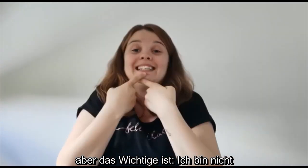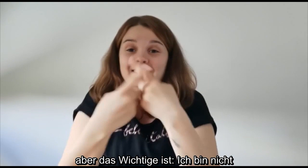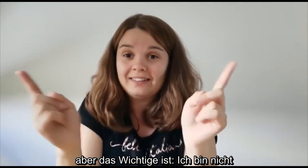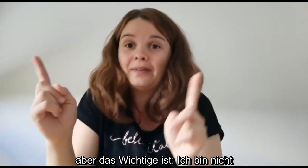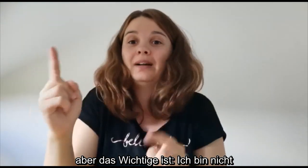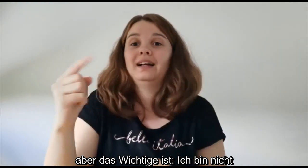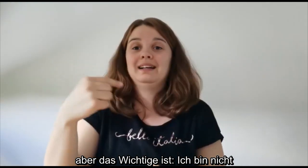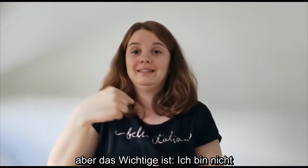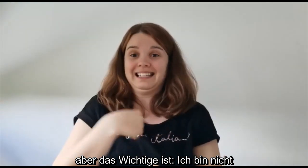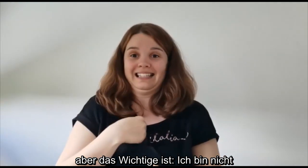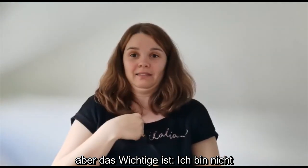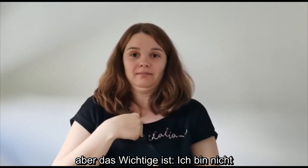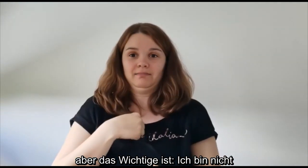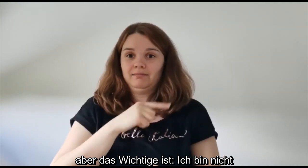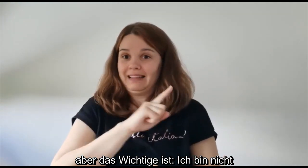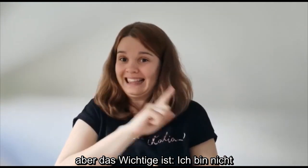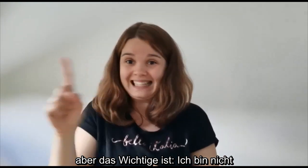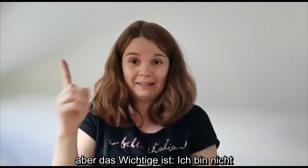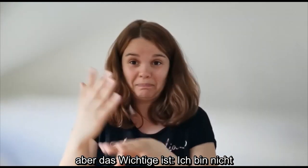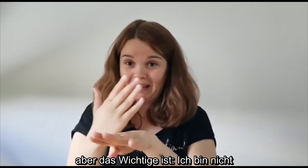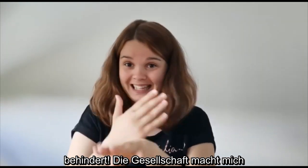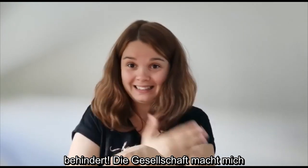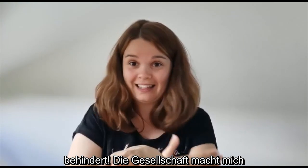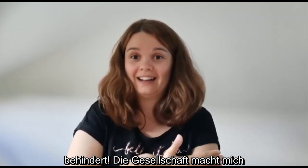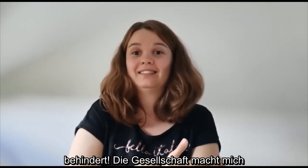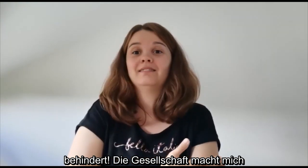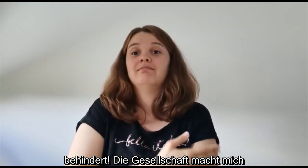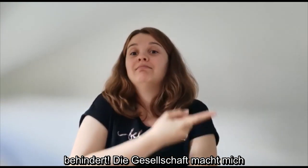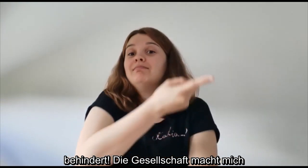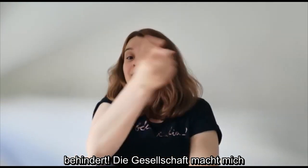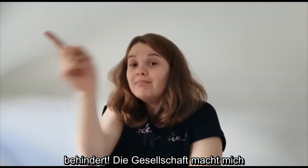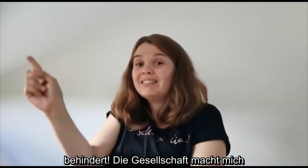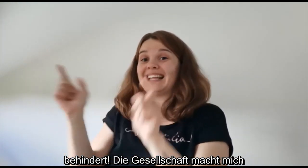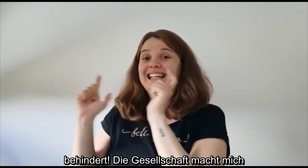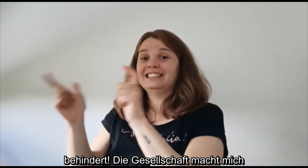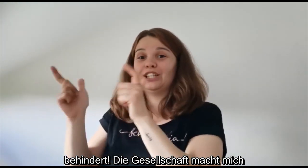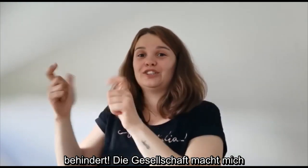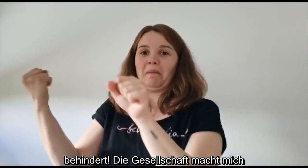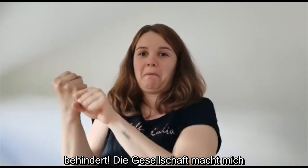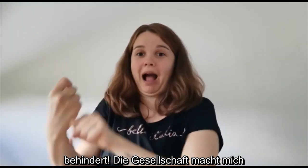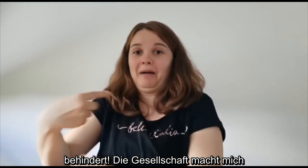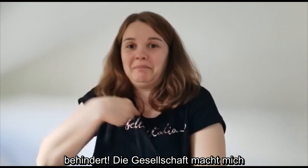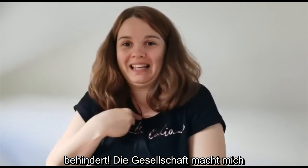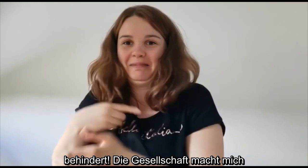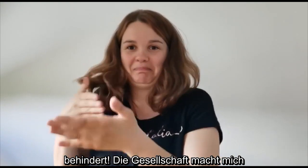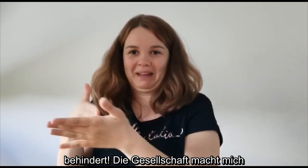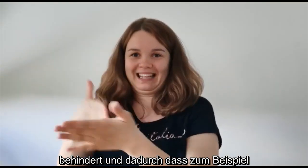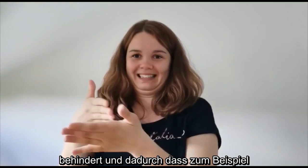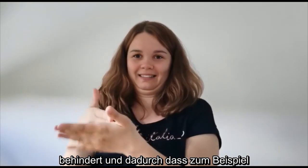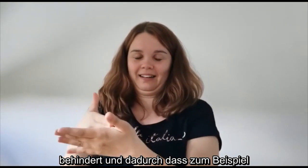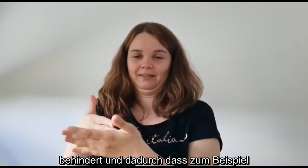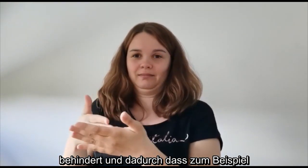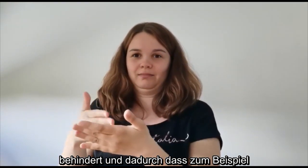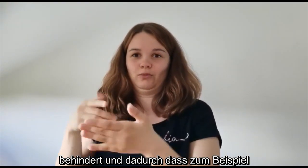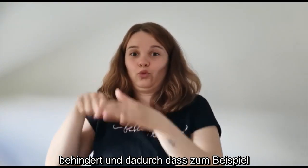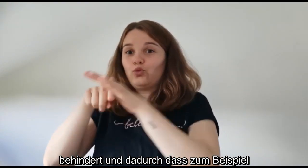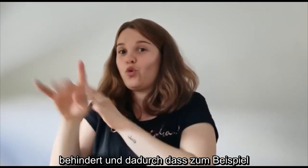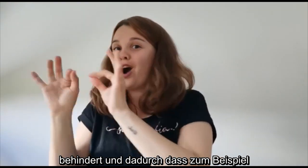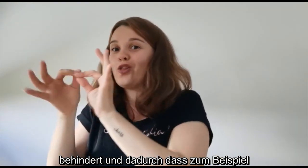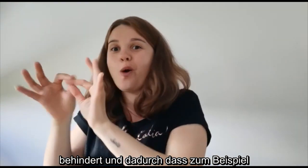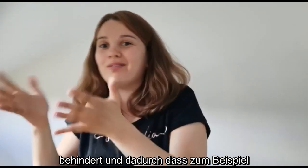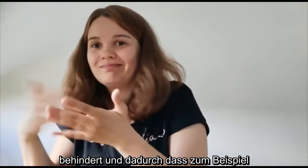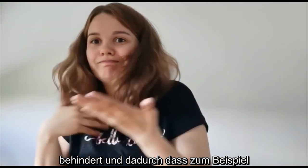Barrieren Aber das Wichtige ist Ich bin nicht behindert Die Gesellschaft macht mich behindert